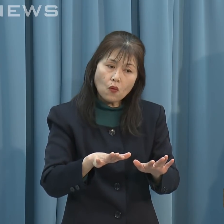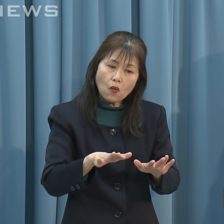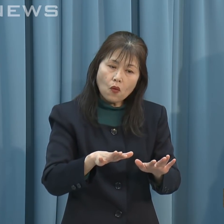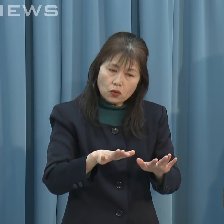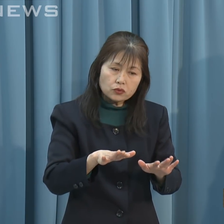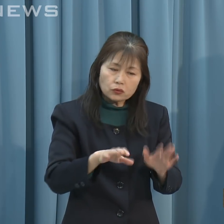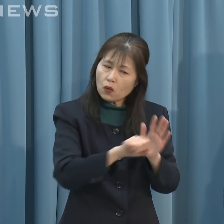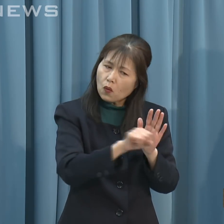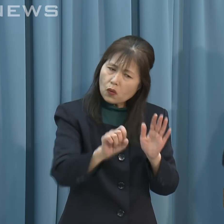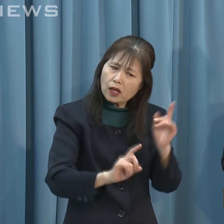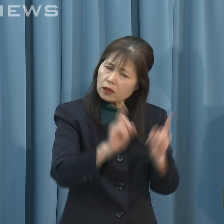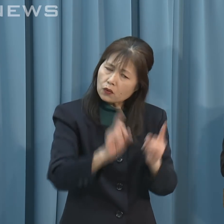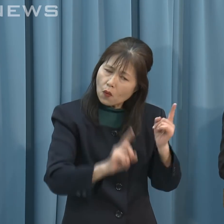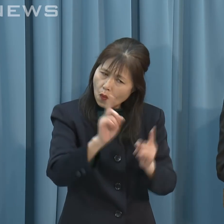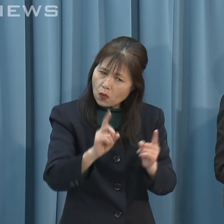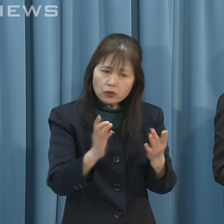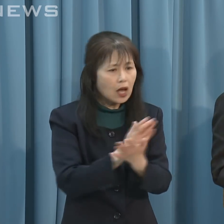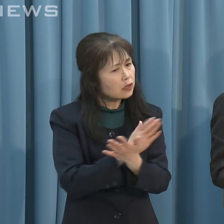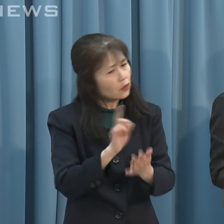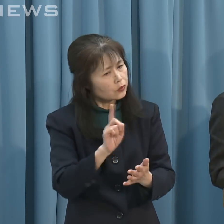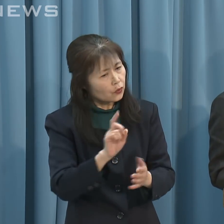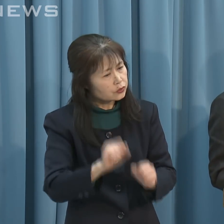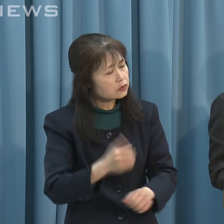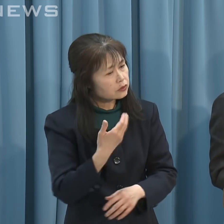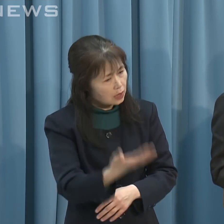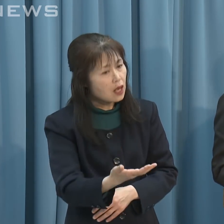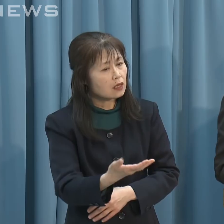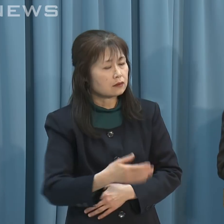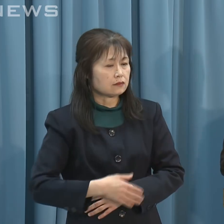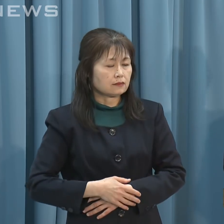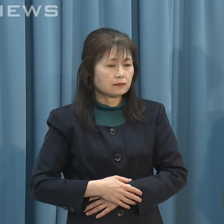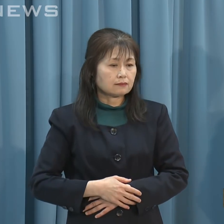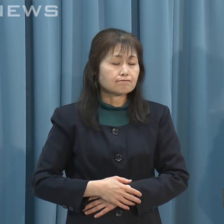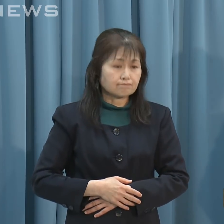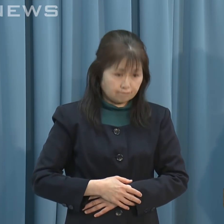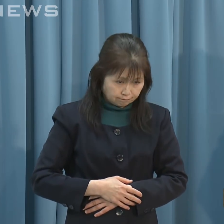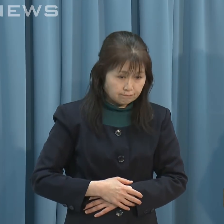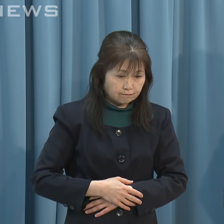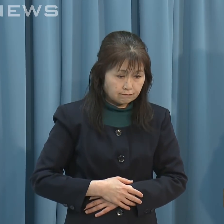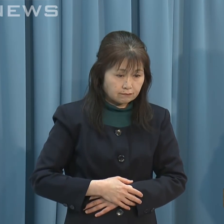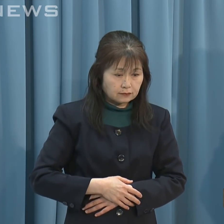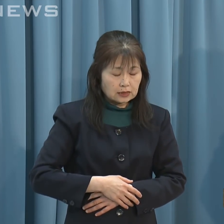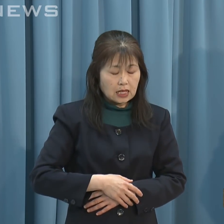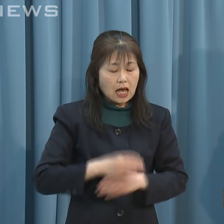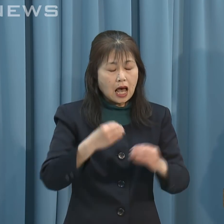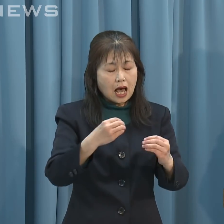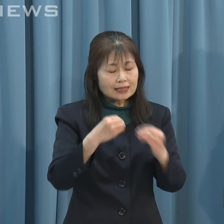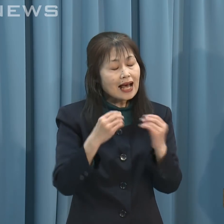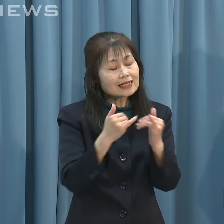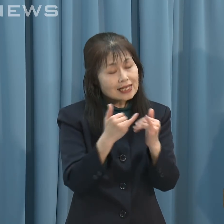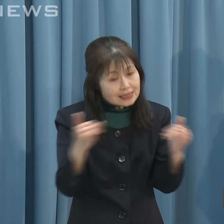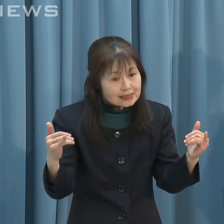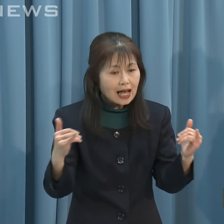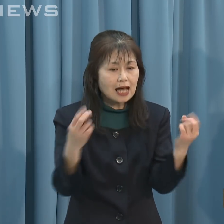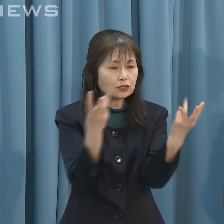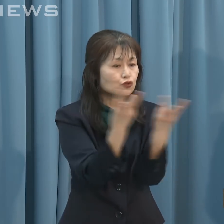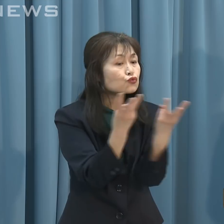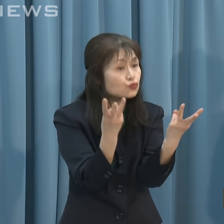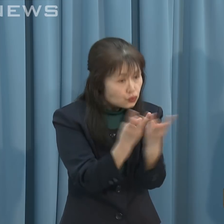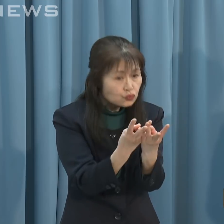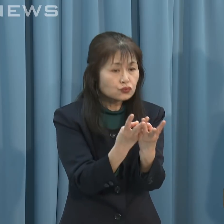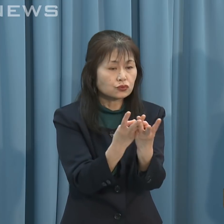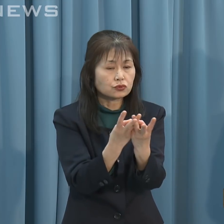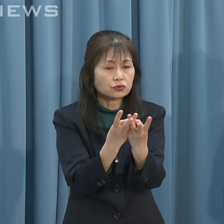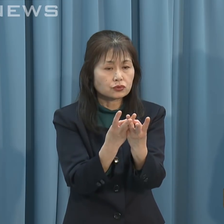局面でご 判断ですか。先ほど申し上げましたように、感染者数がどうなっていくかということと、感染の経